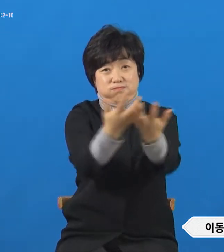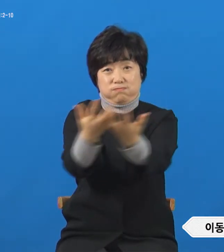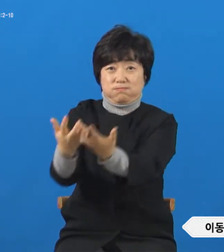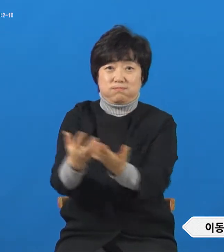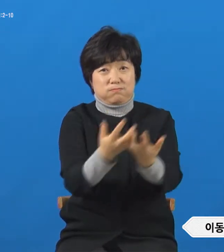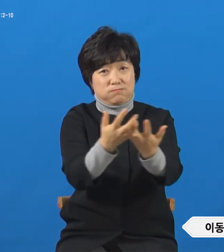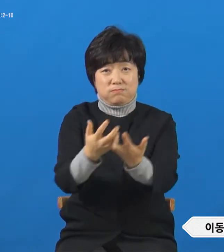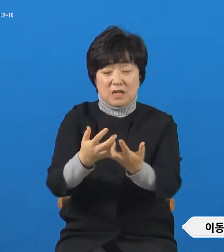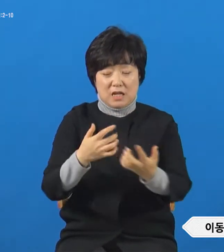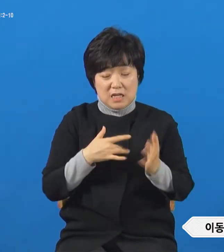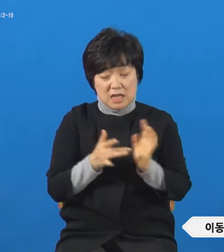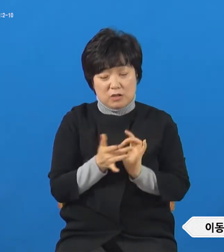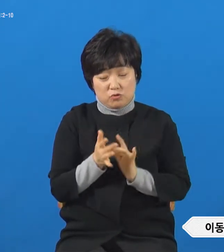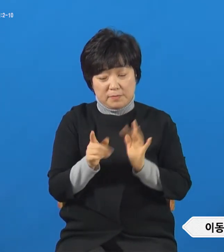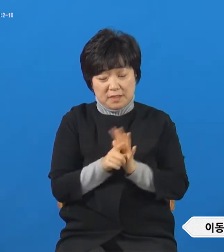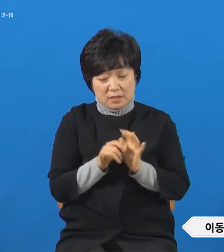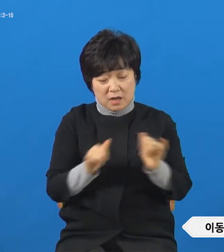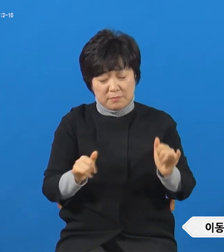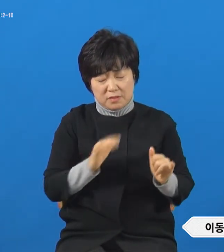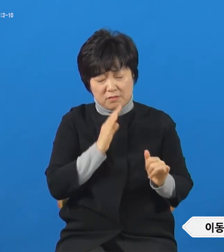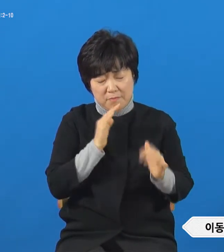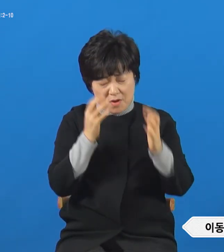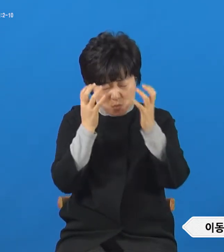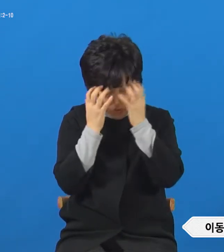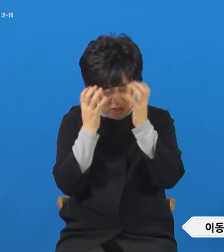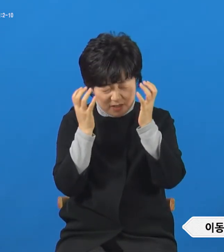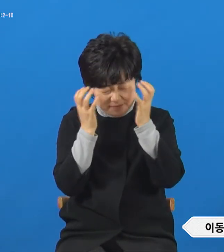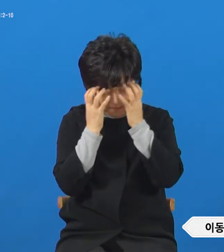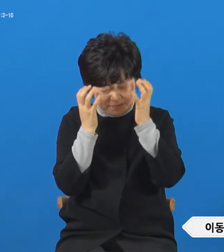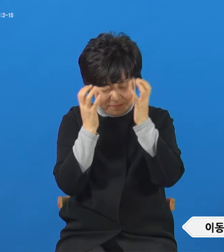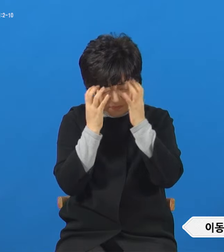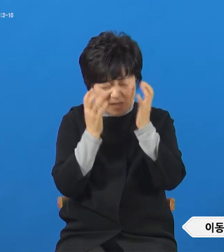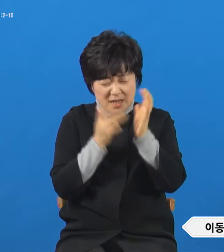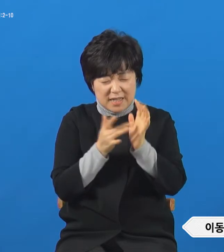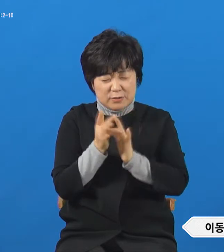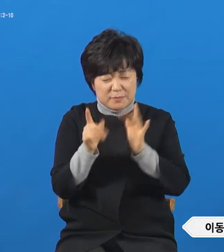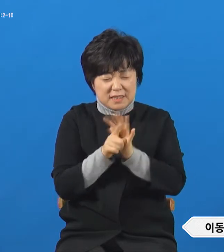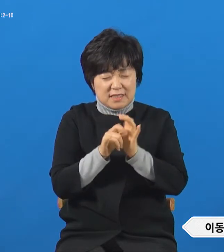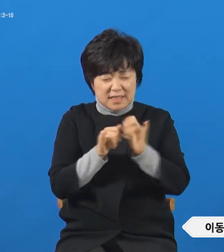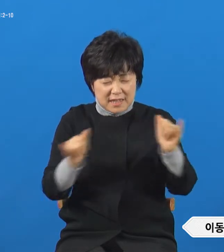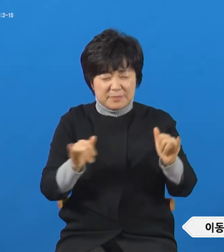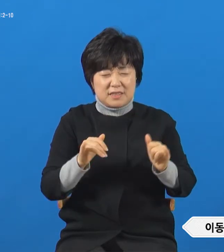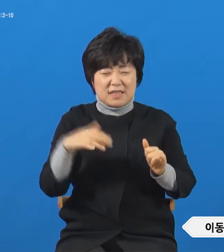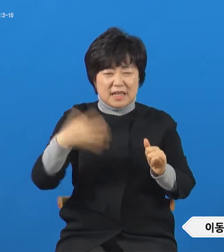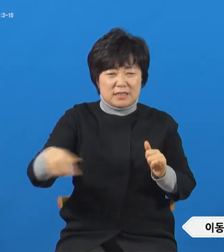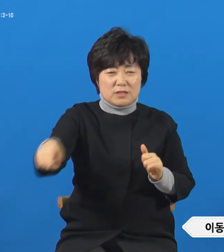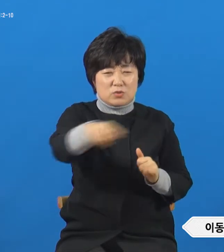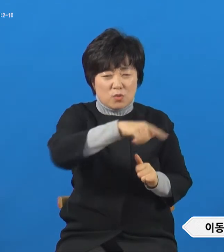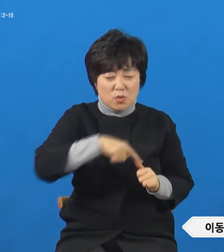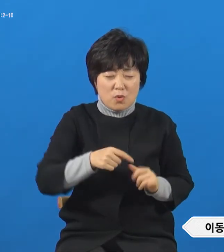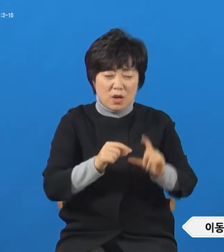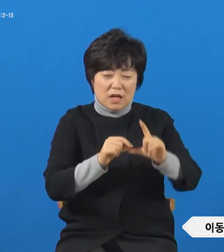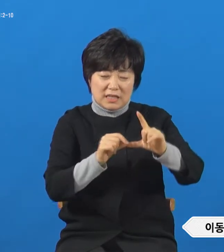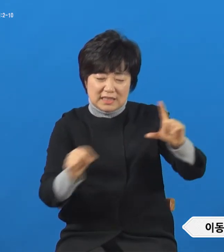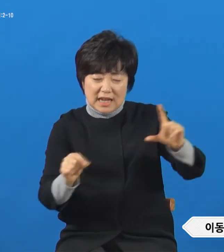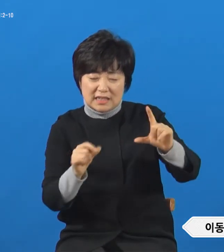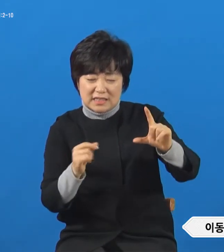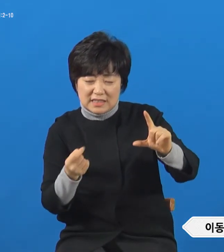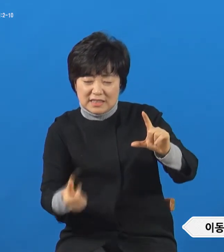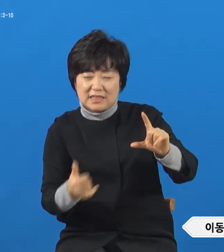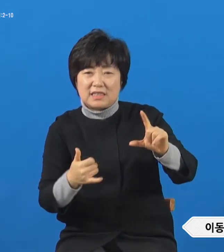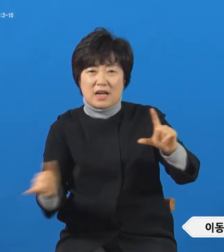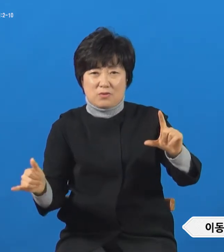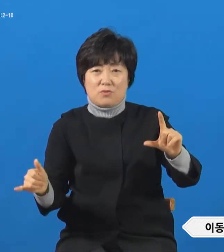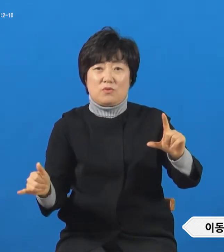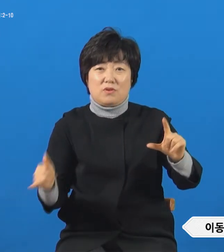그래서 그리스도인들은 아직도 이 땅에서 고단한 삶을 살고 있습니다. 그리스도인들은 아직도 이 땅에서 소수자로 남은